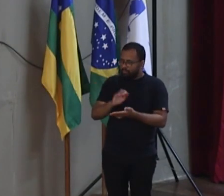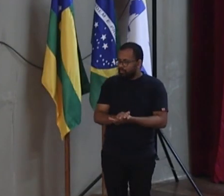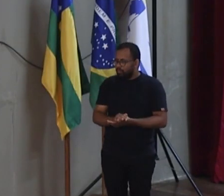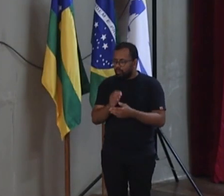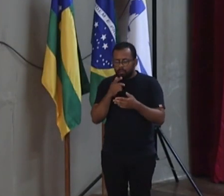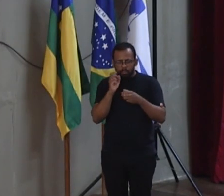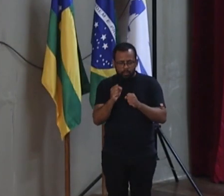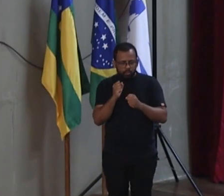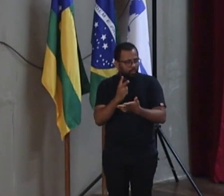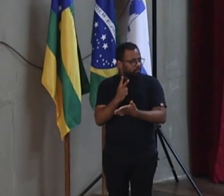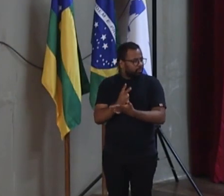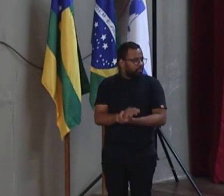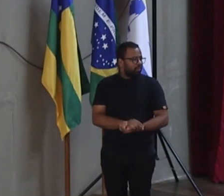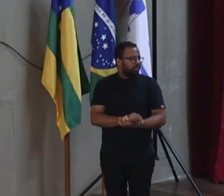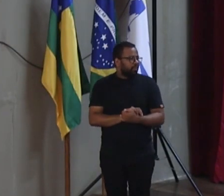Pode passar.